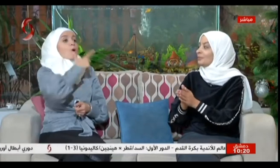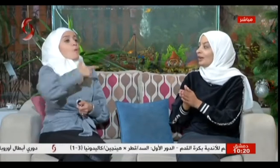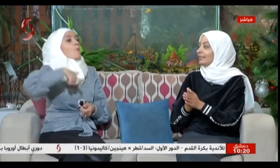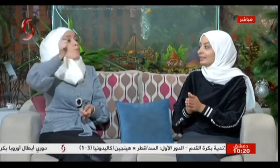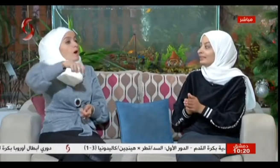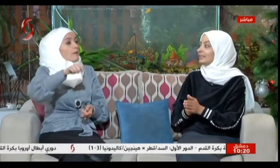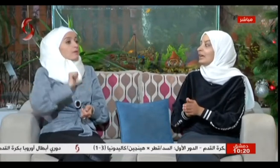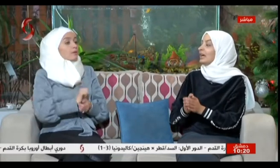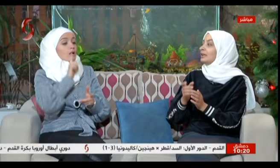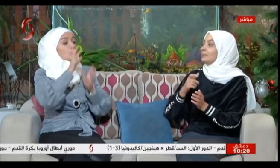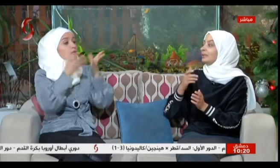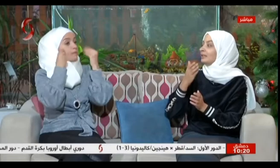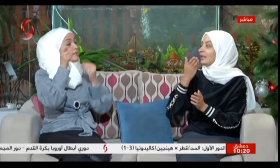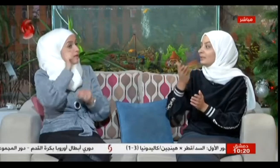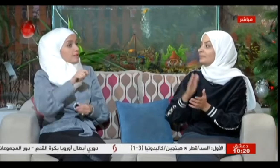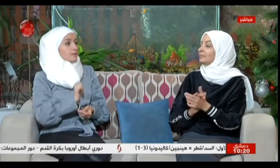عم يفهموا عليه هنيك